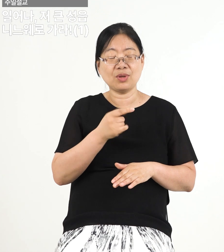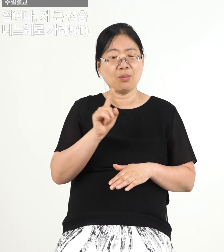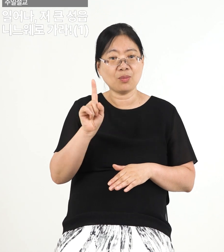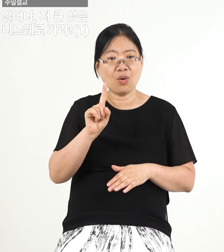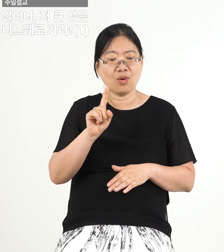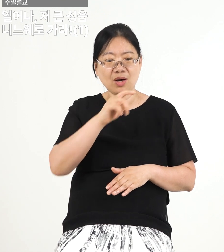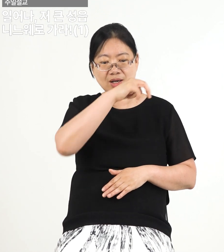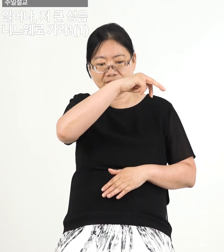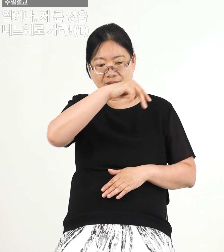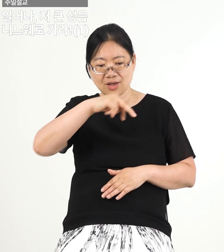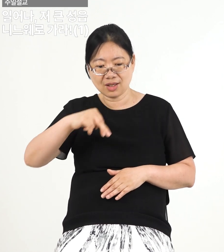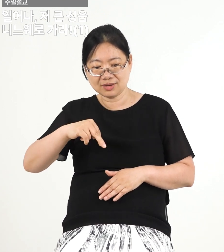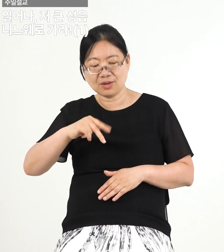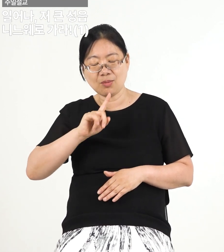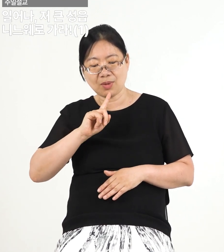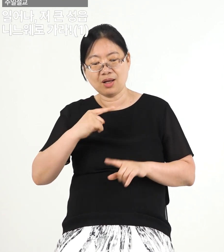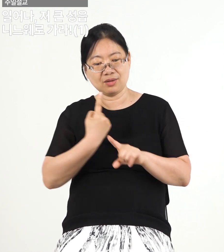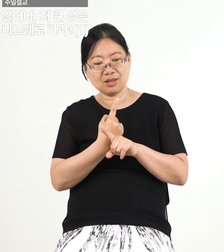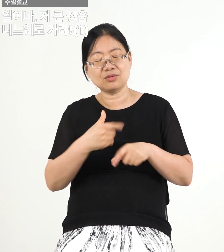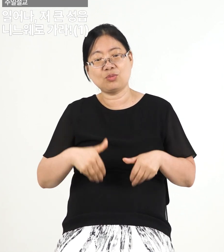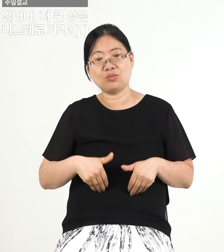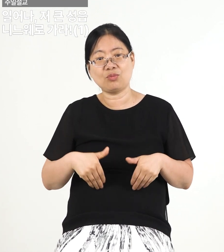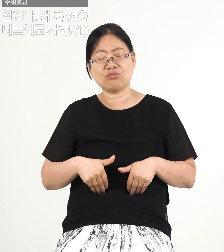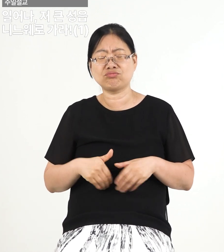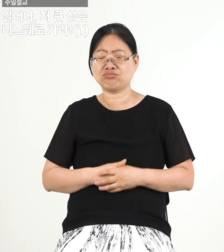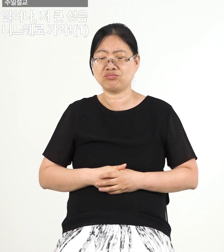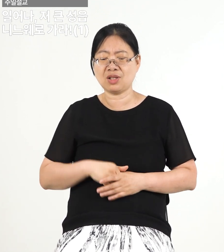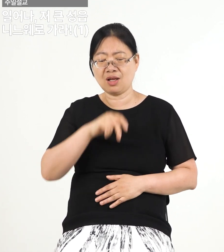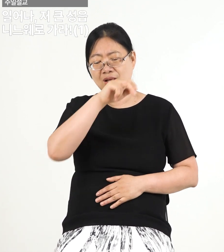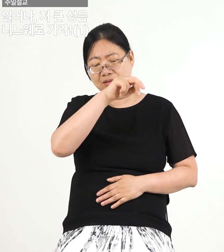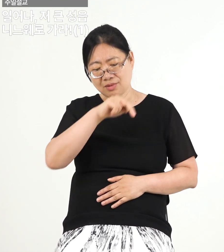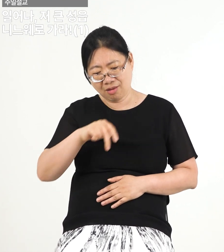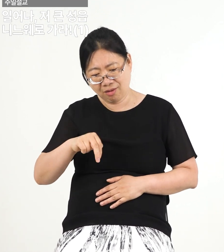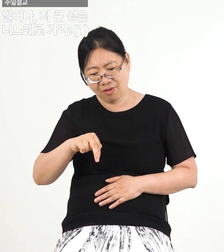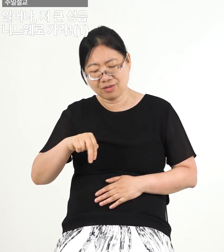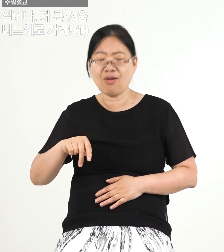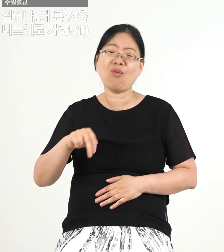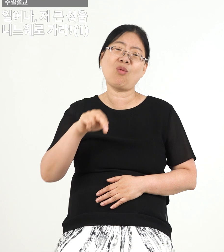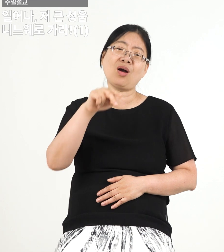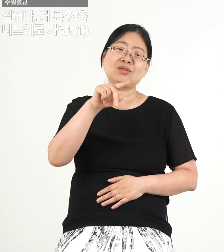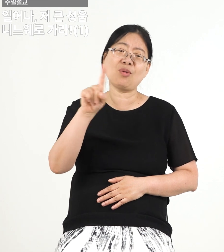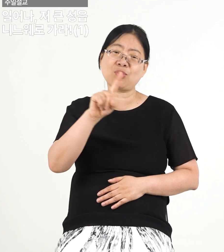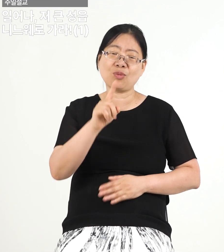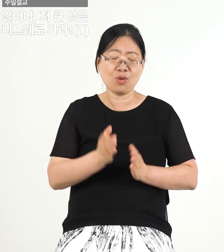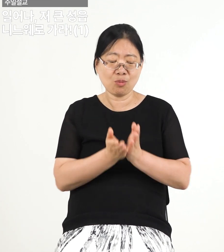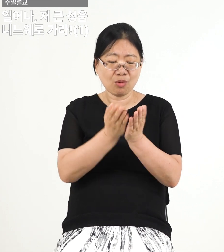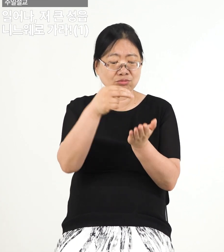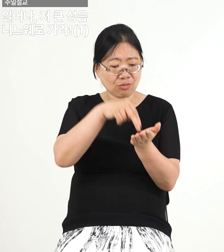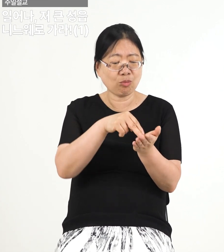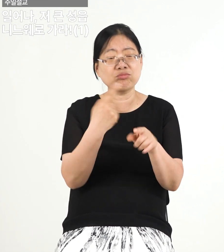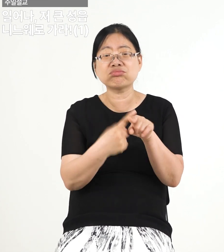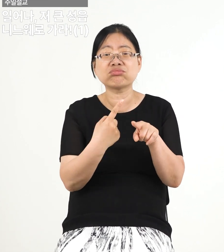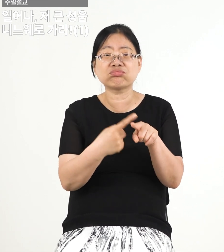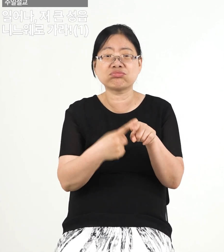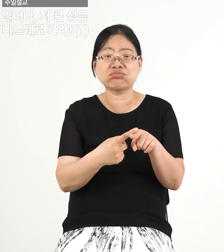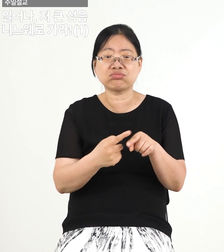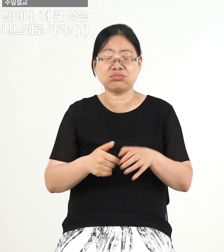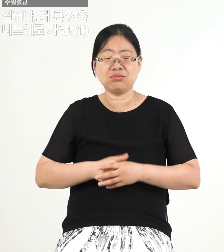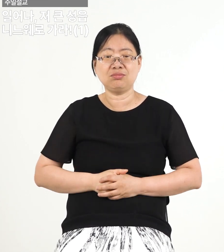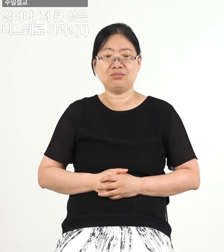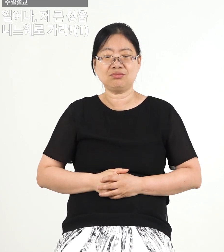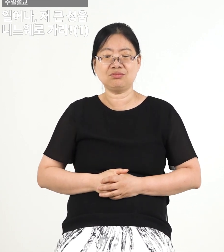이제 여러분들의 입장에서는 그러면 내려가나 올라가나 어쨌든 배를 탄 거 아니냐.